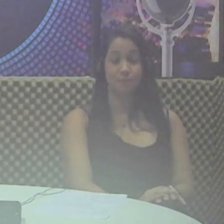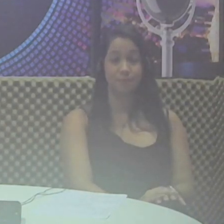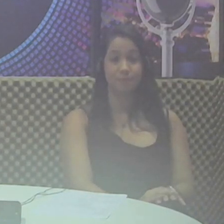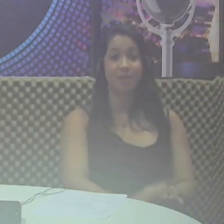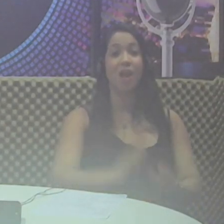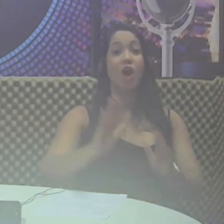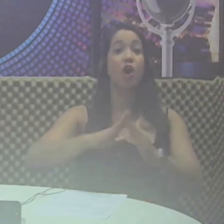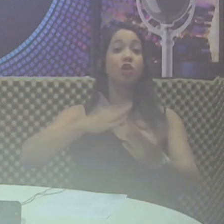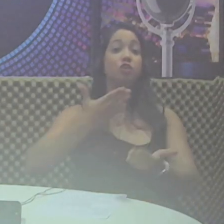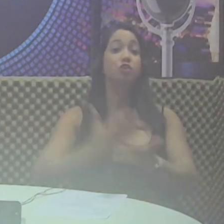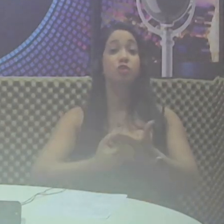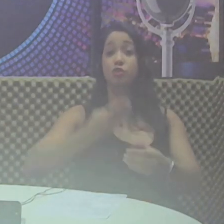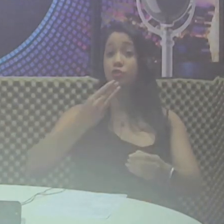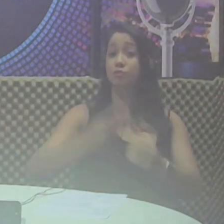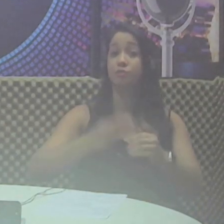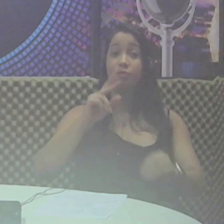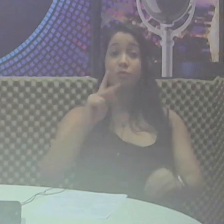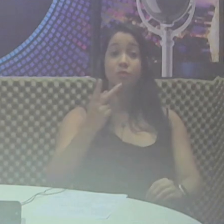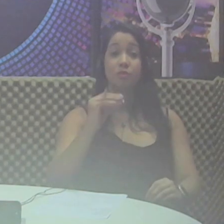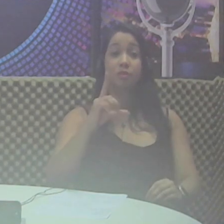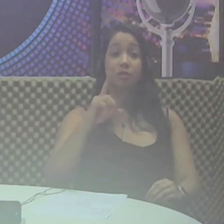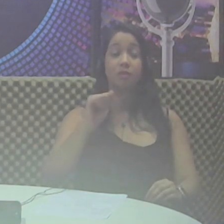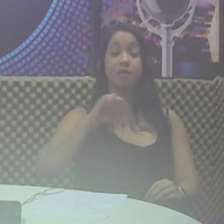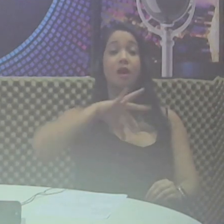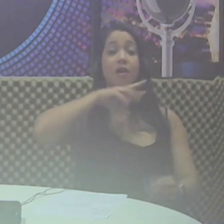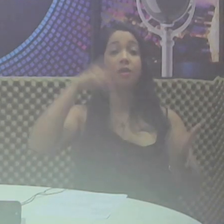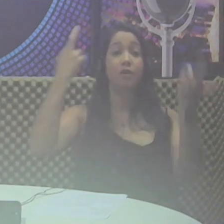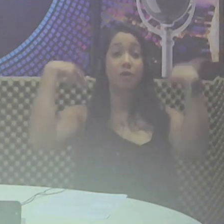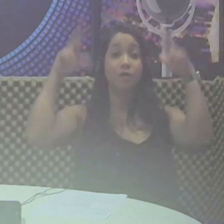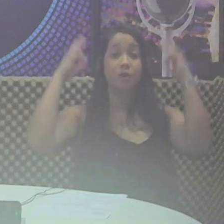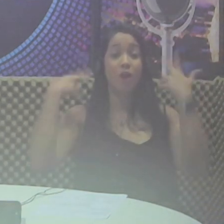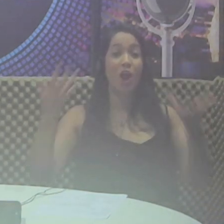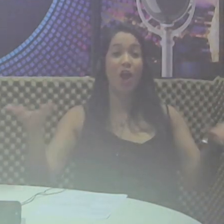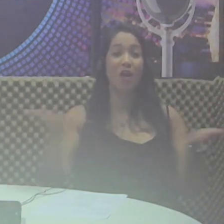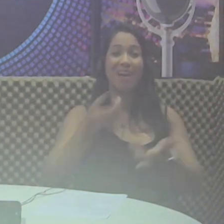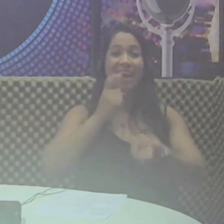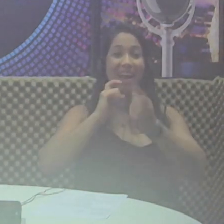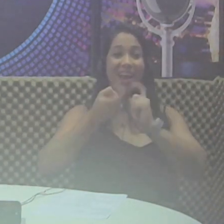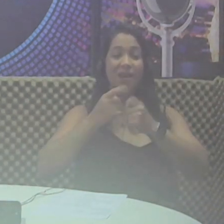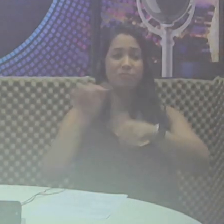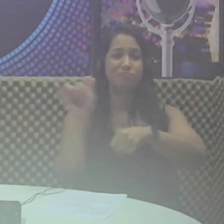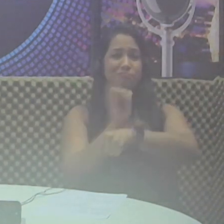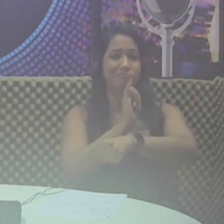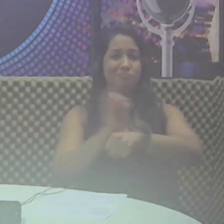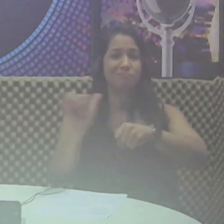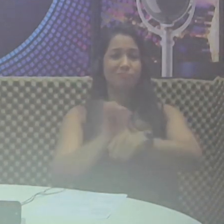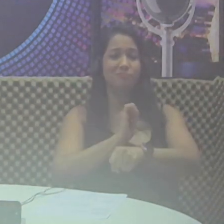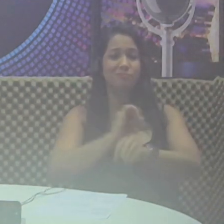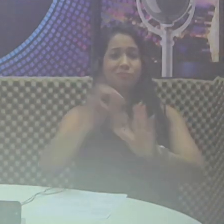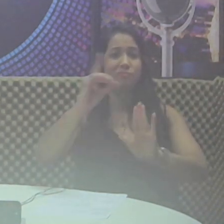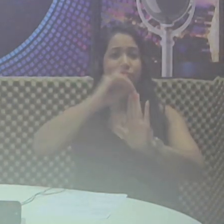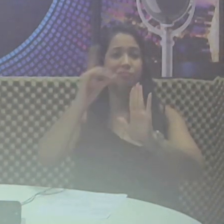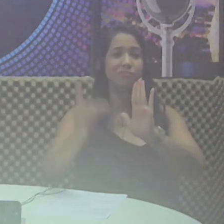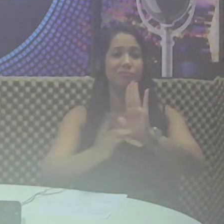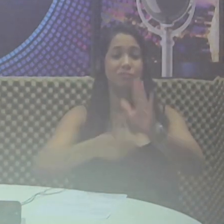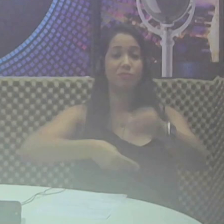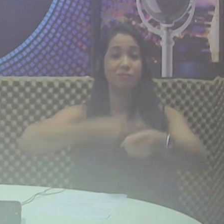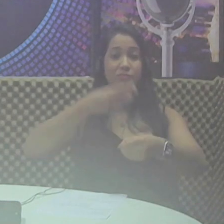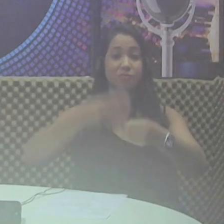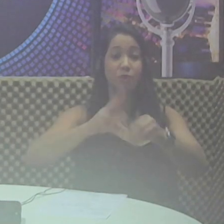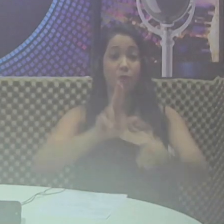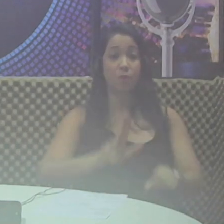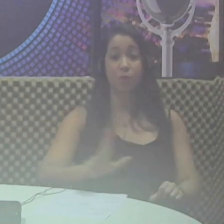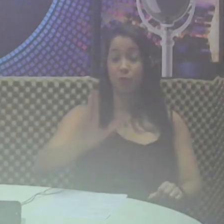Escola Municipal Hilda Leão Carneiro recebe hoje reunião do Plano Diretor de Uberlândia.